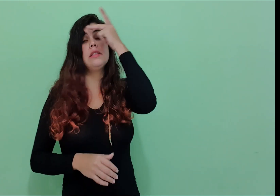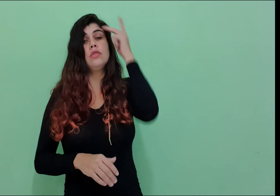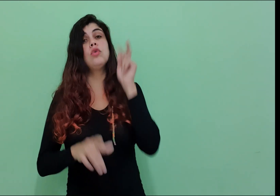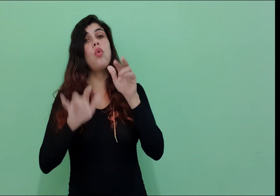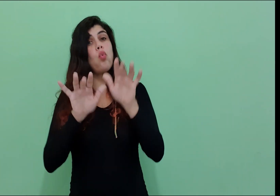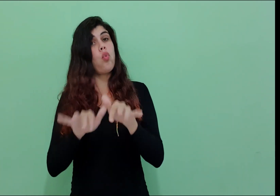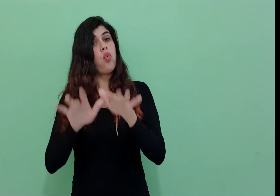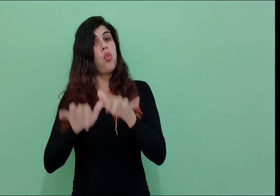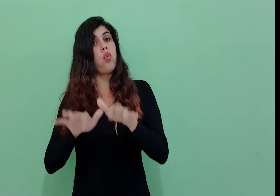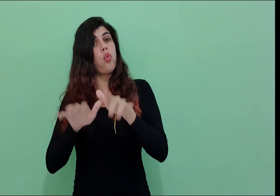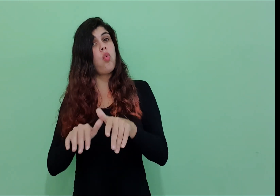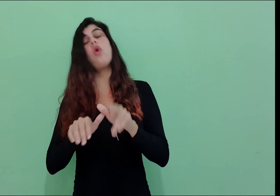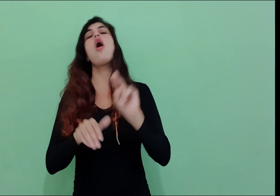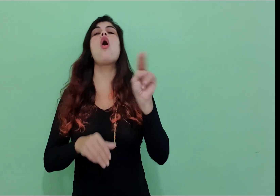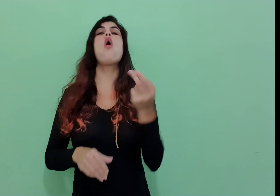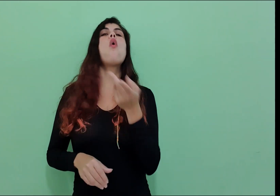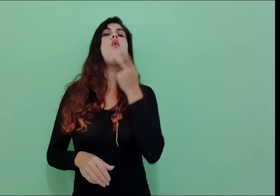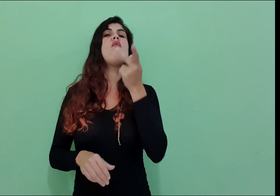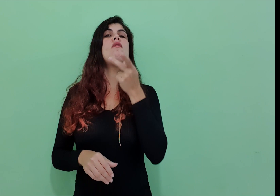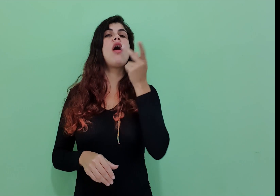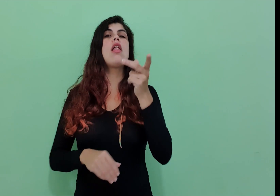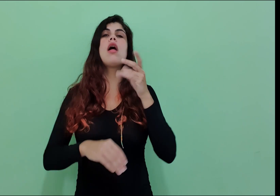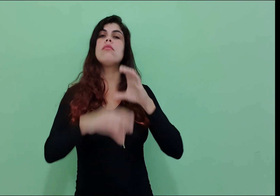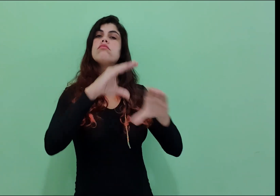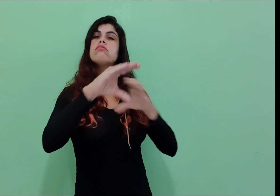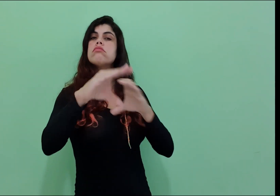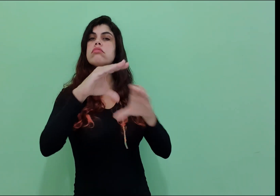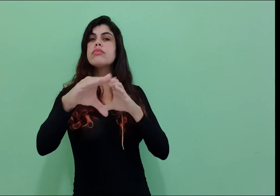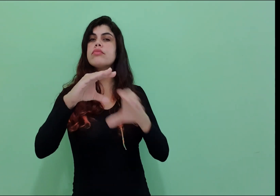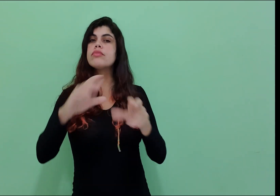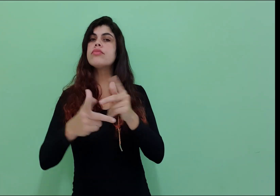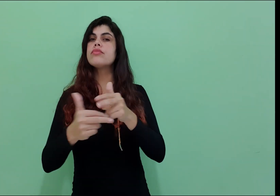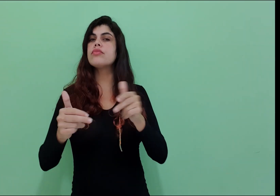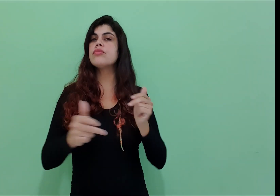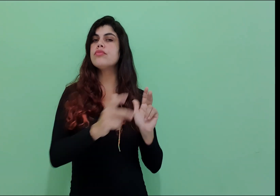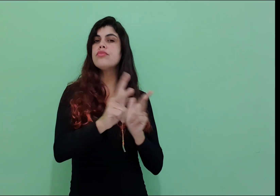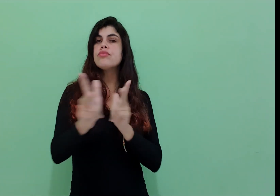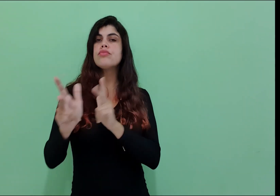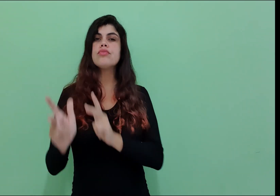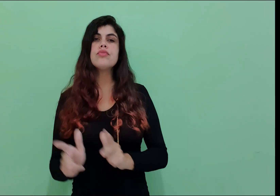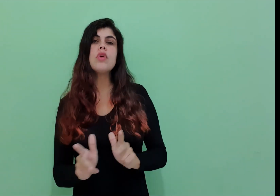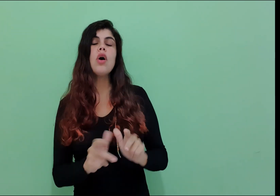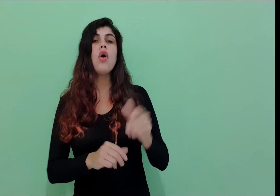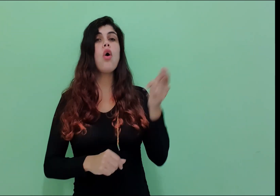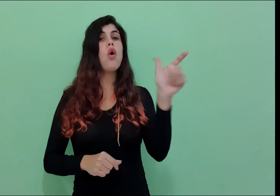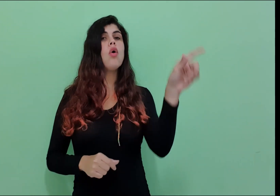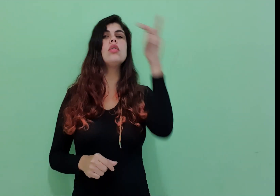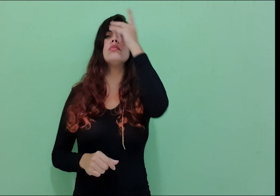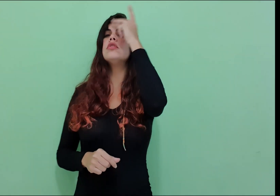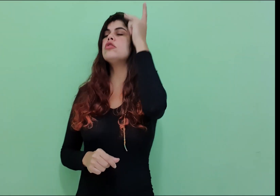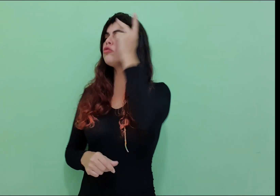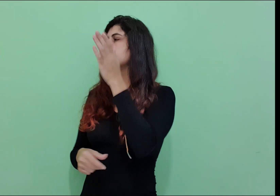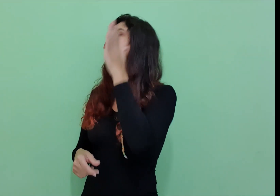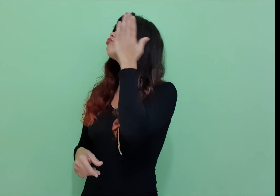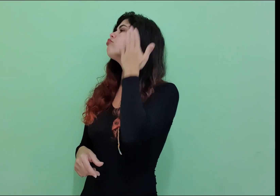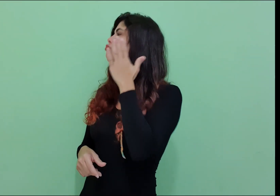as pessoas, quando elas estão escrevendo ou falando para se comunicar, elas precisam compreender